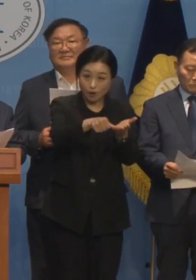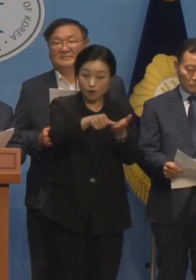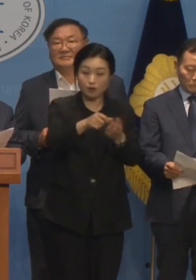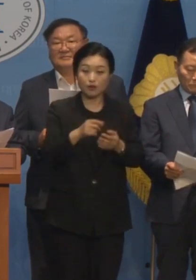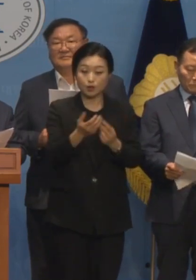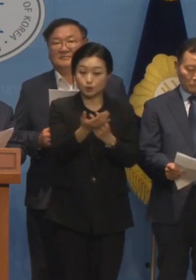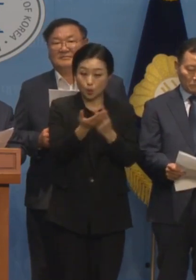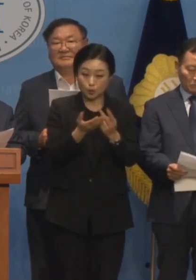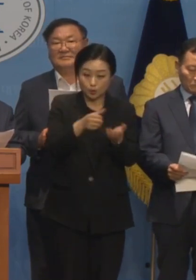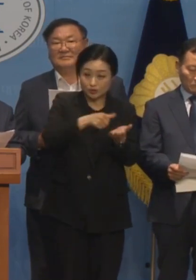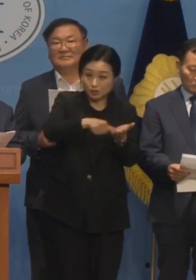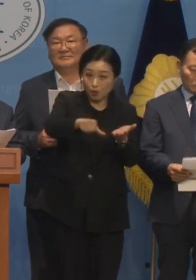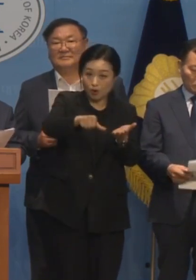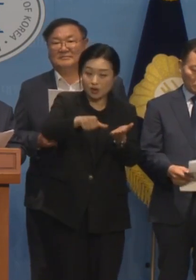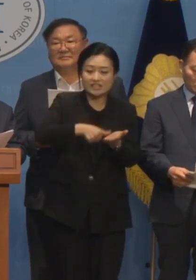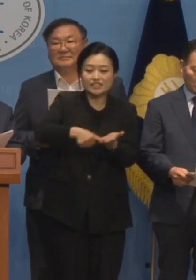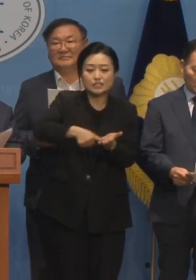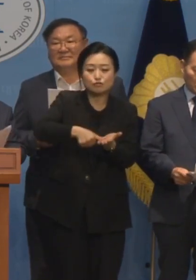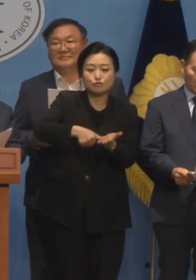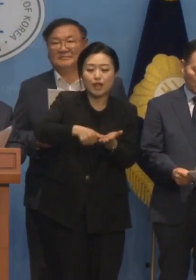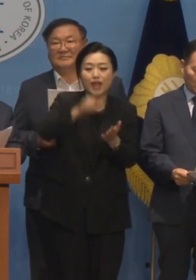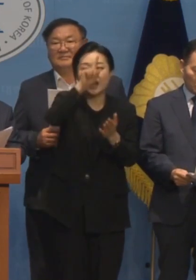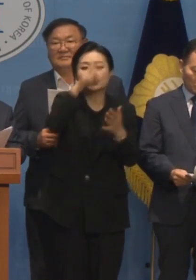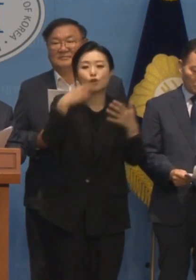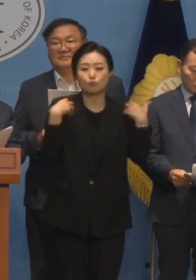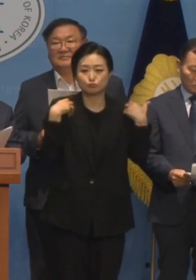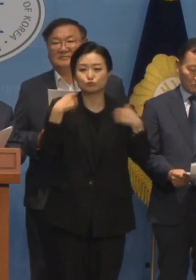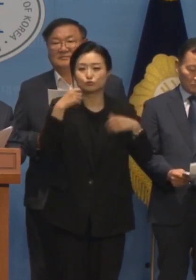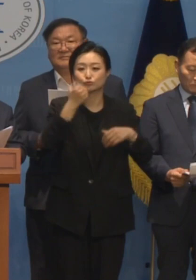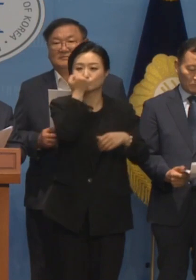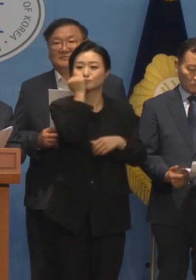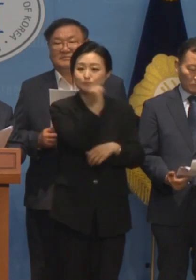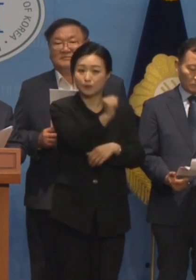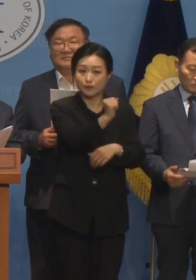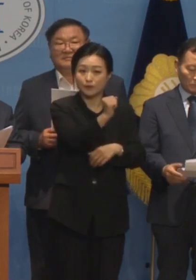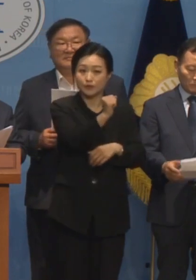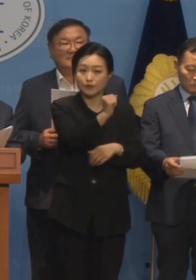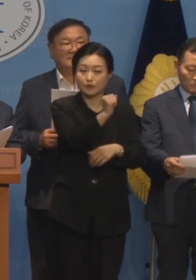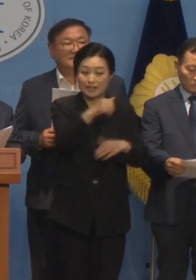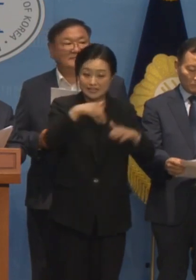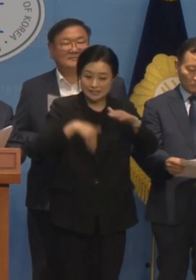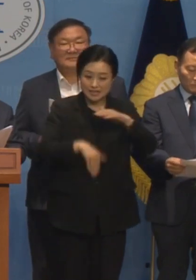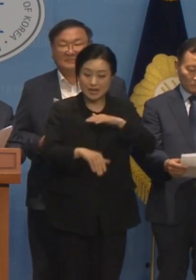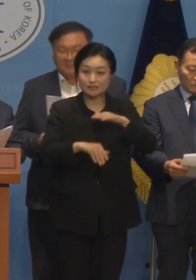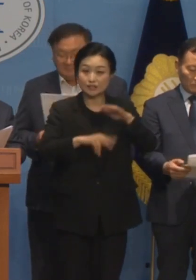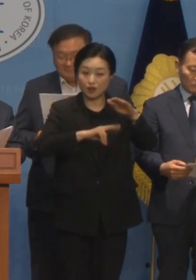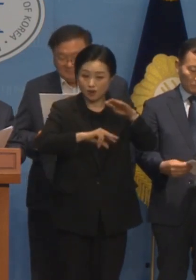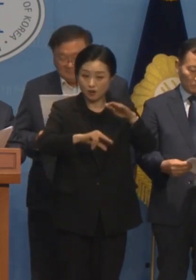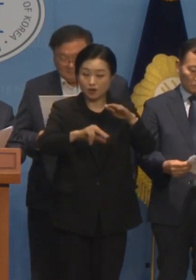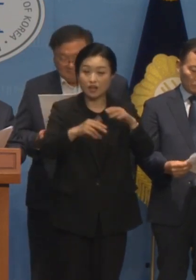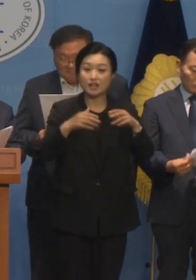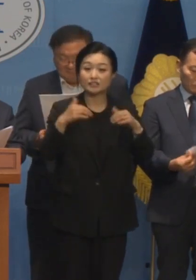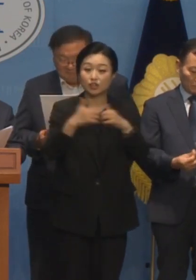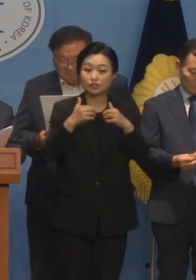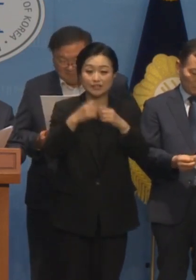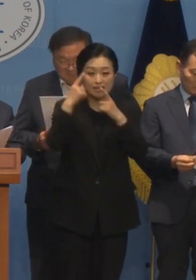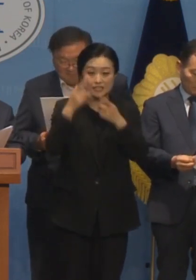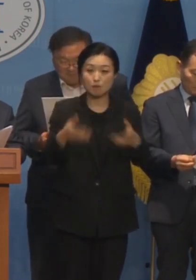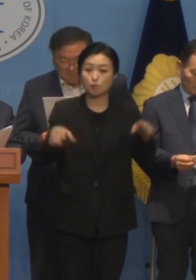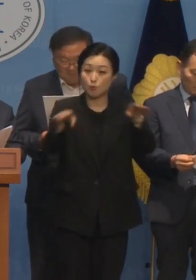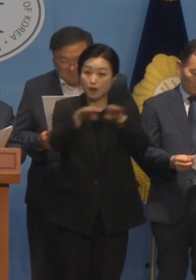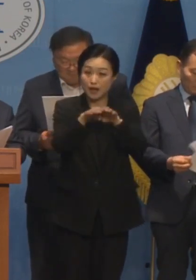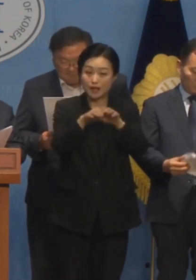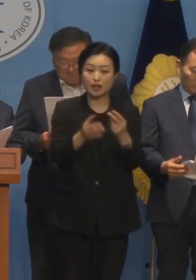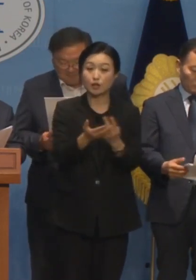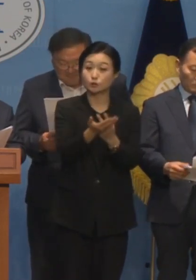정권인지 지우개 정권인지 그 정체가 의심스럽습니다. 지하철역에서도 전쟁